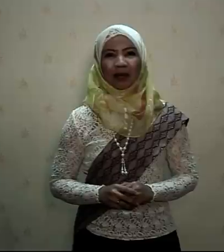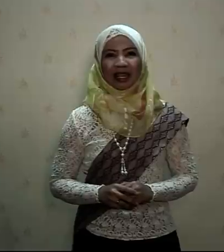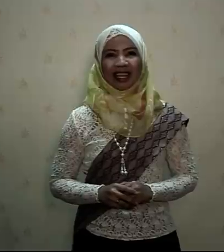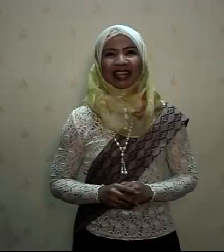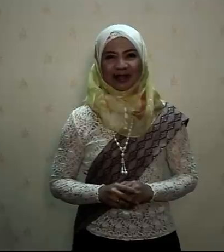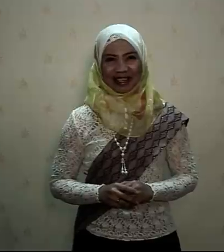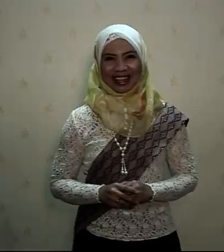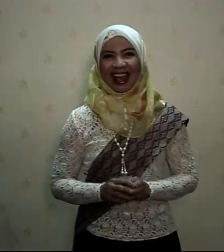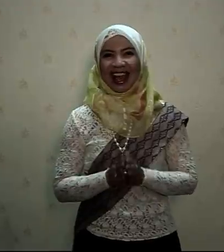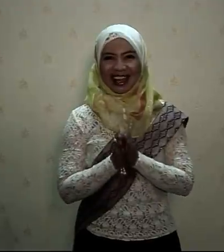นี้สวัสดี